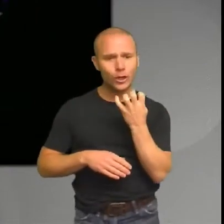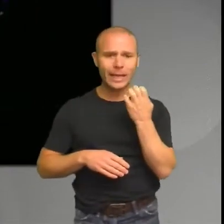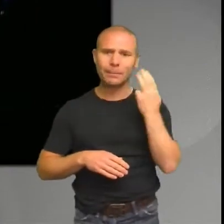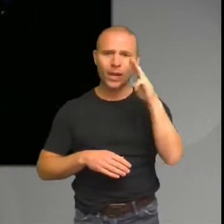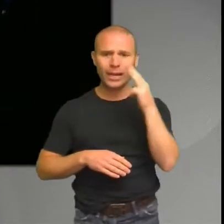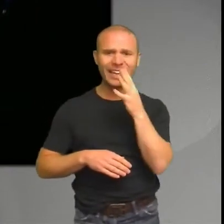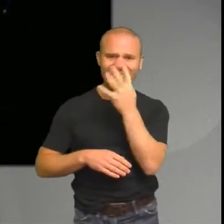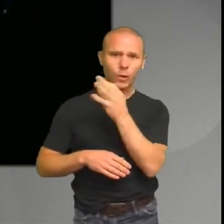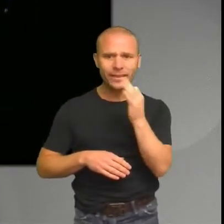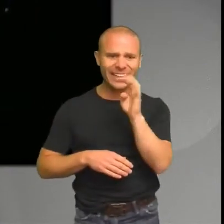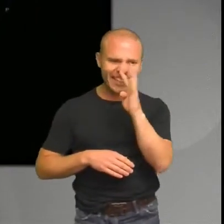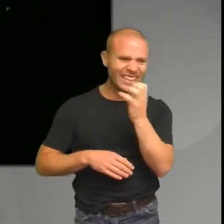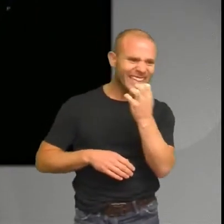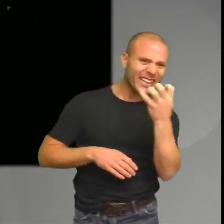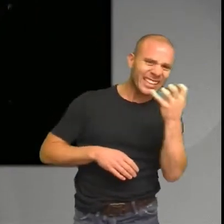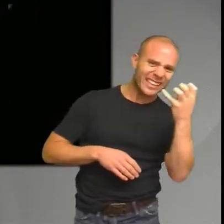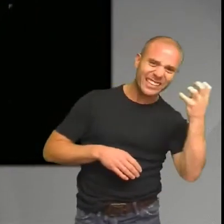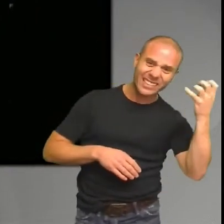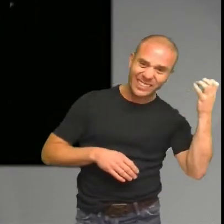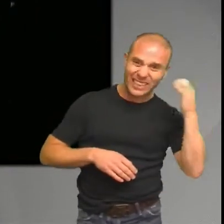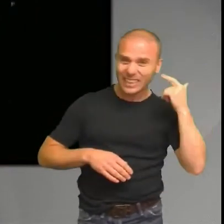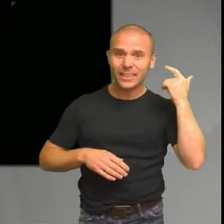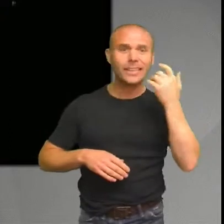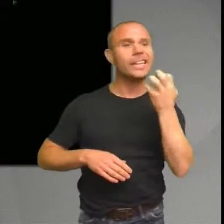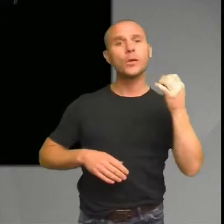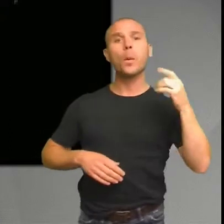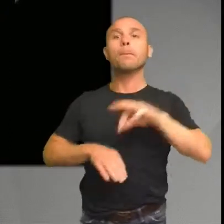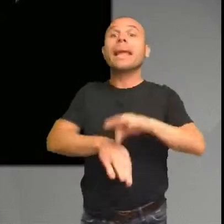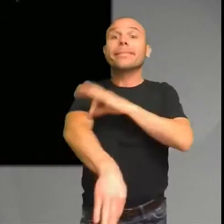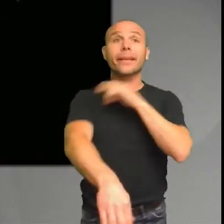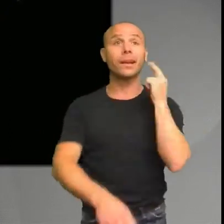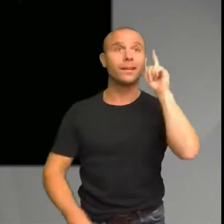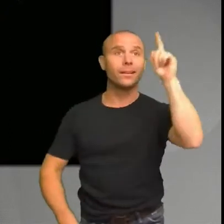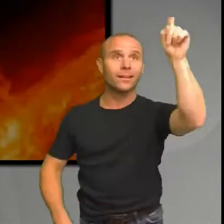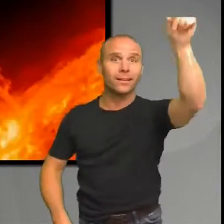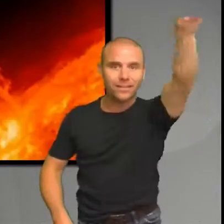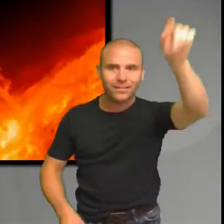miljoner 999 999 meter bort.